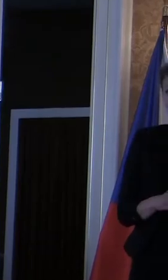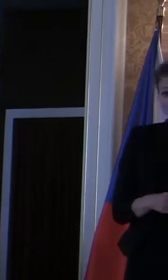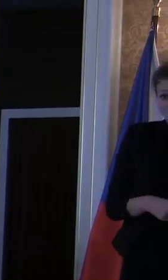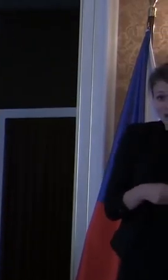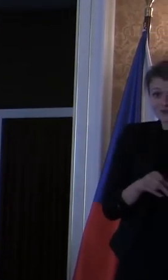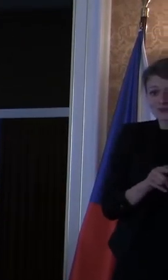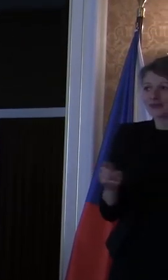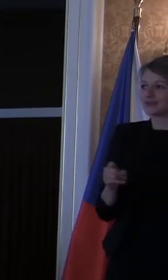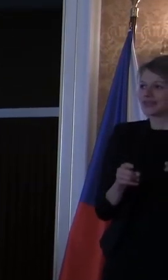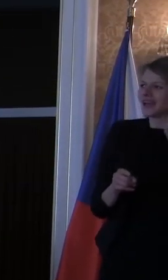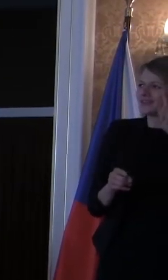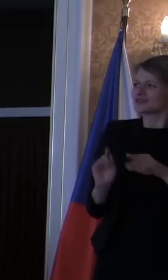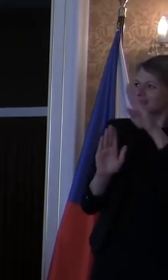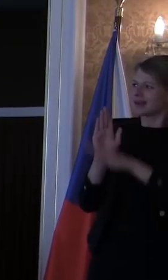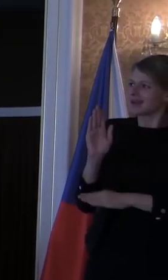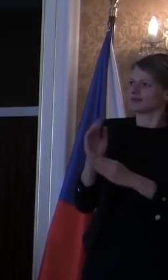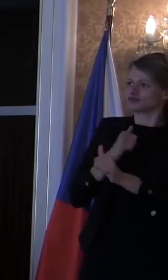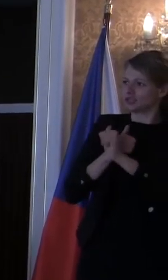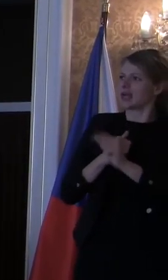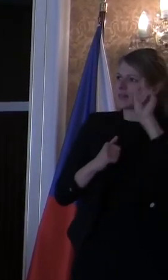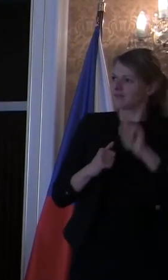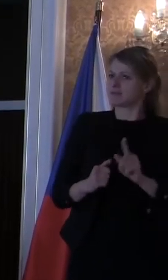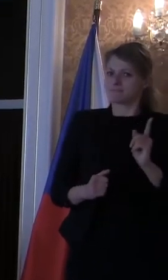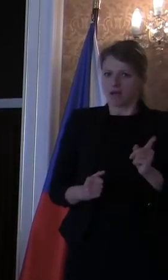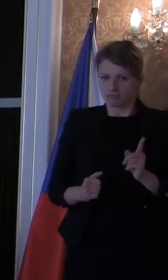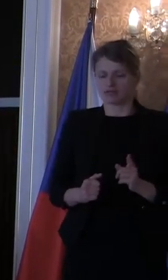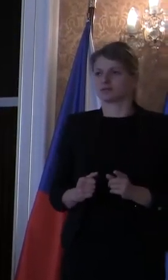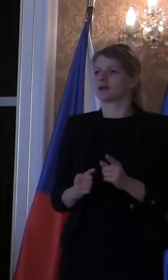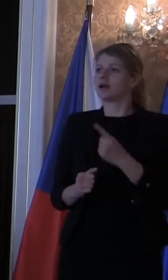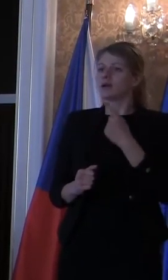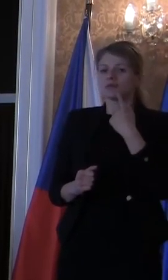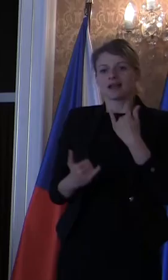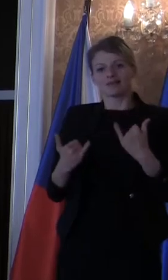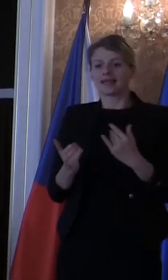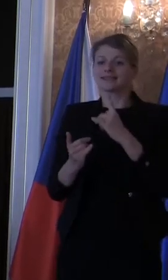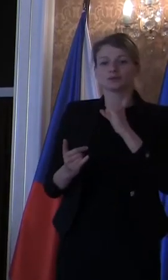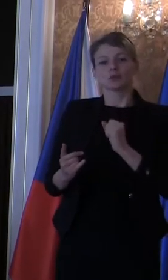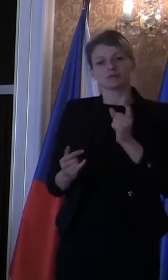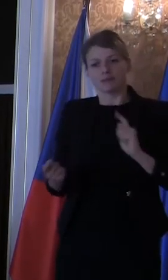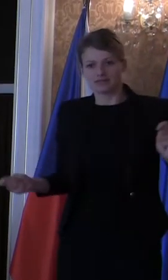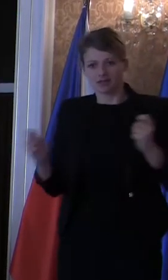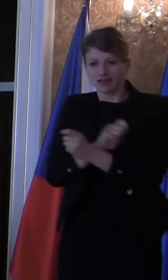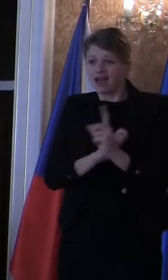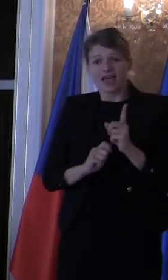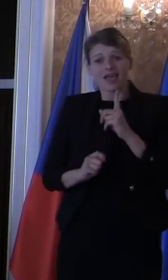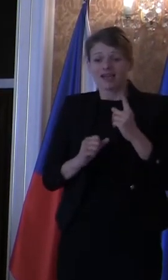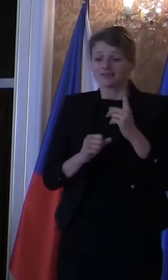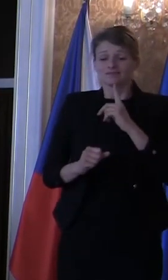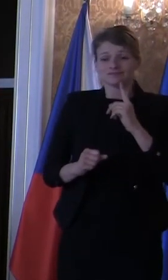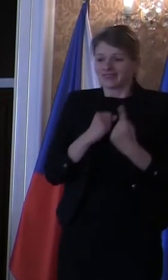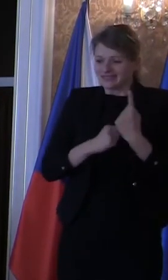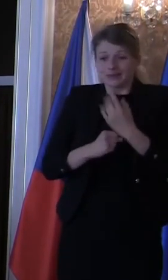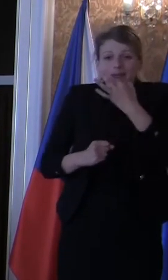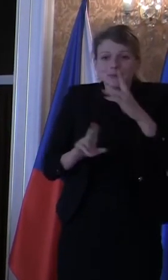jako něco, co má zásadním způsobem změnit nějakou realitu, ale já to považuji trošku za chybný přístup, protože on ten